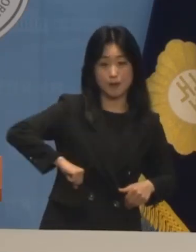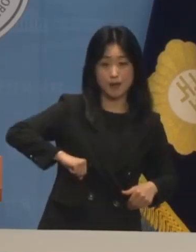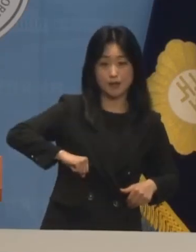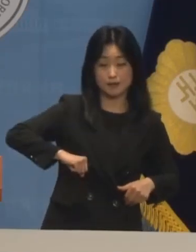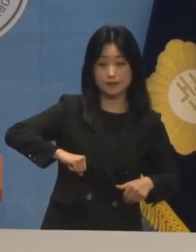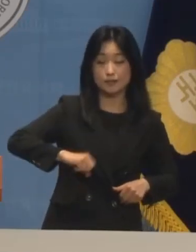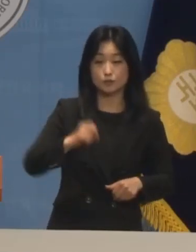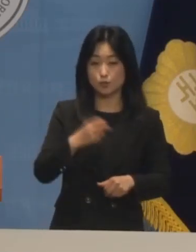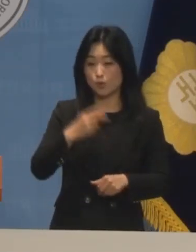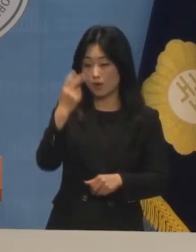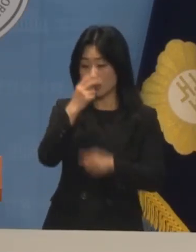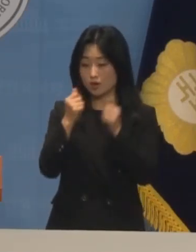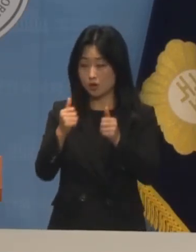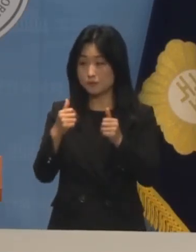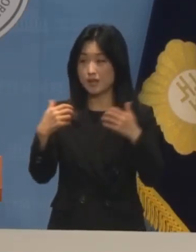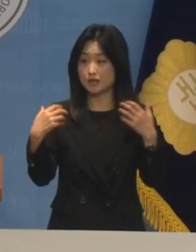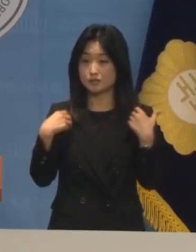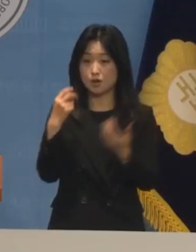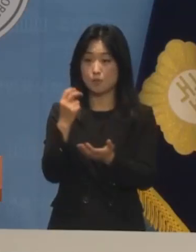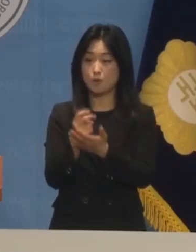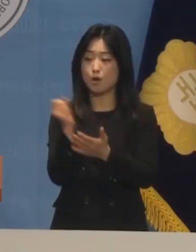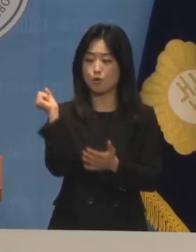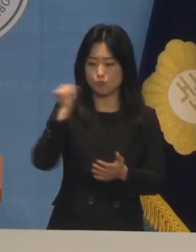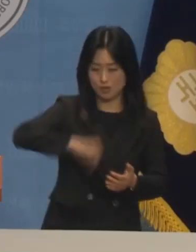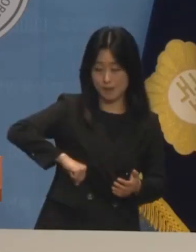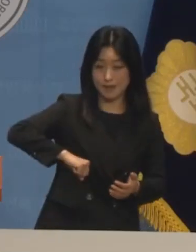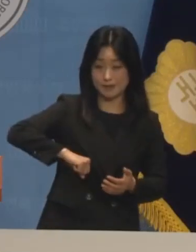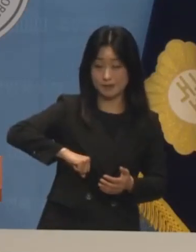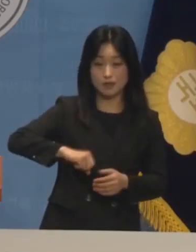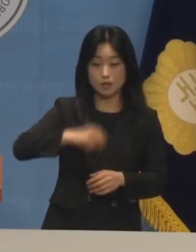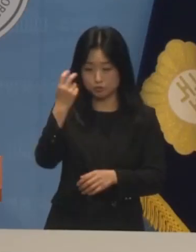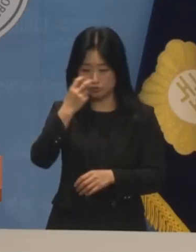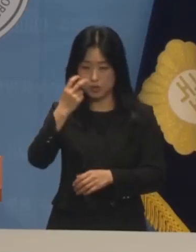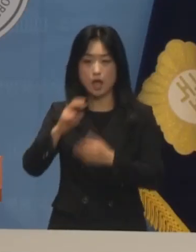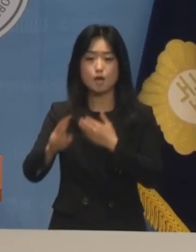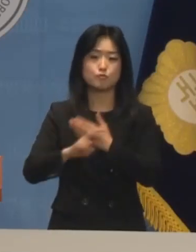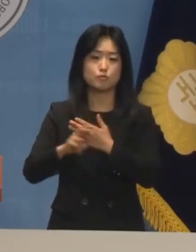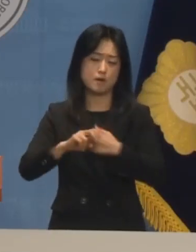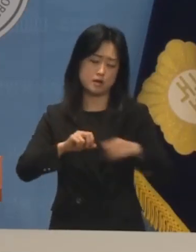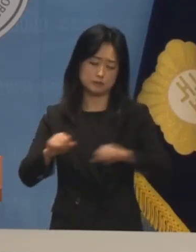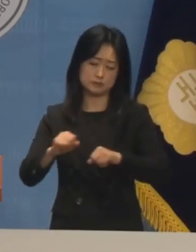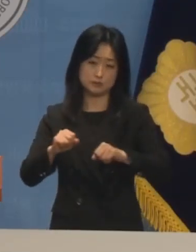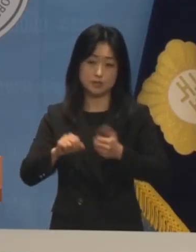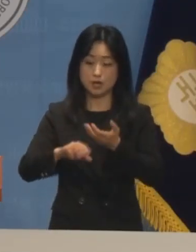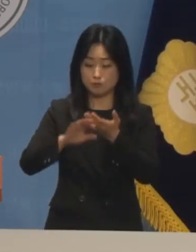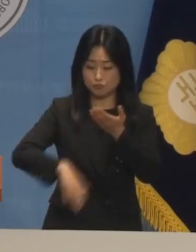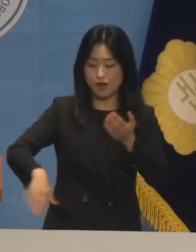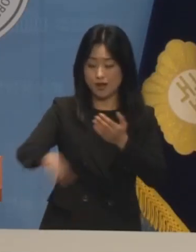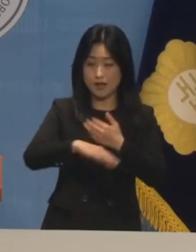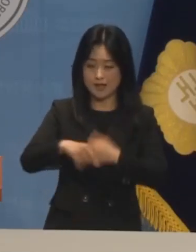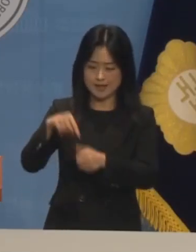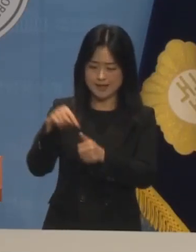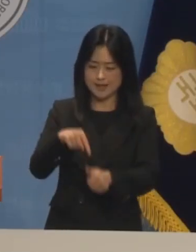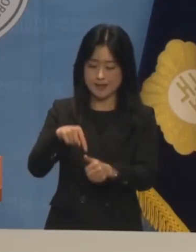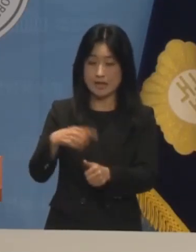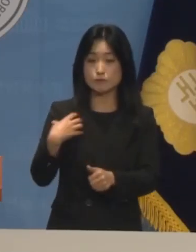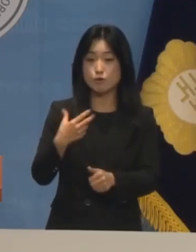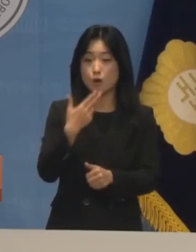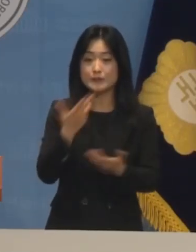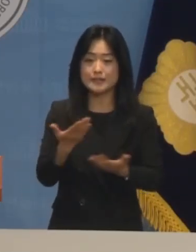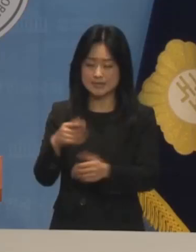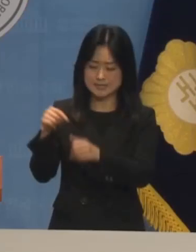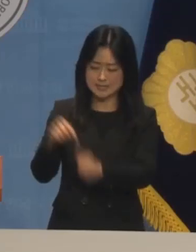및 형사소송법을 위반하는 불법적인 수사 및 기소를 강행하도록 부하 공무원들에게 의무 없는 일을 하게